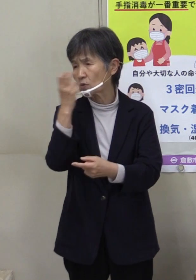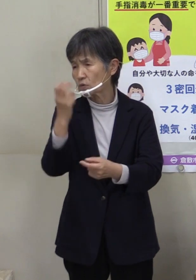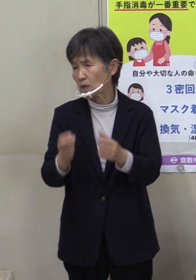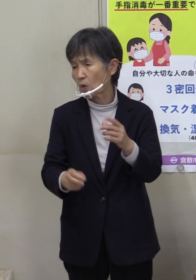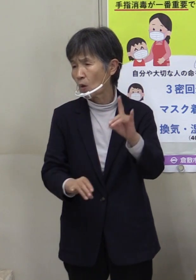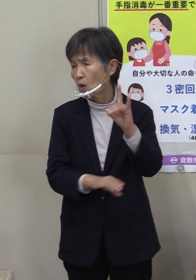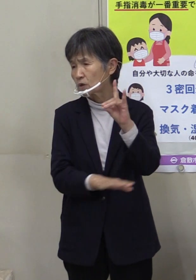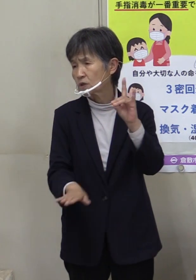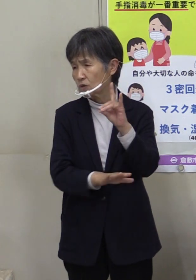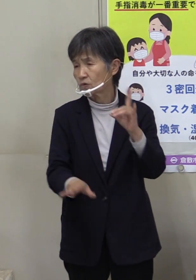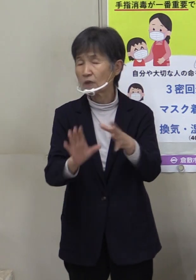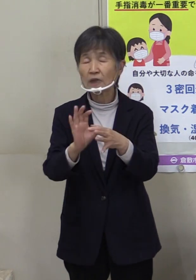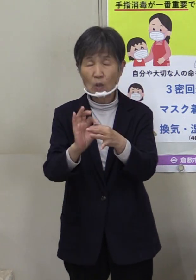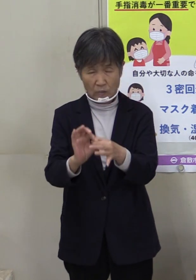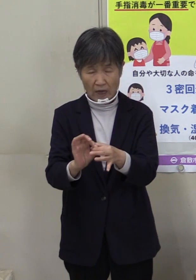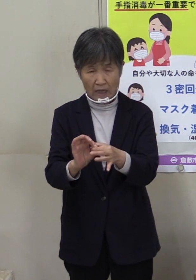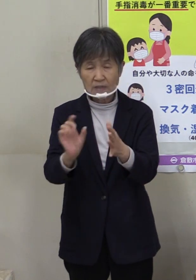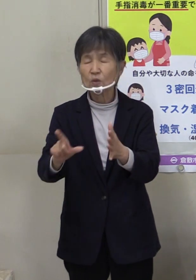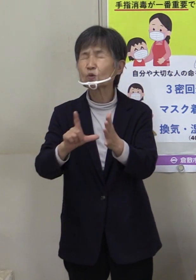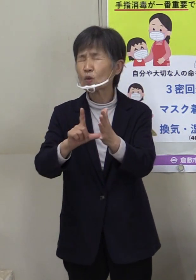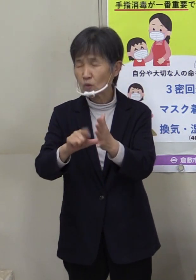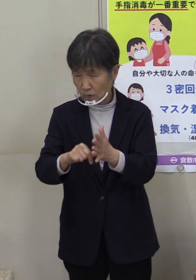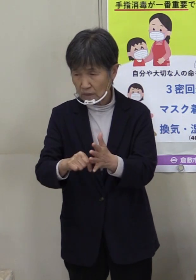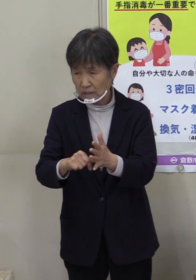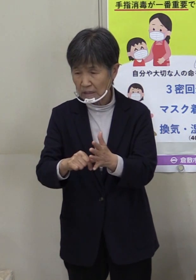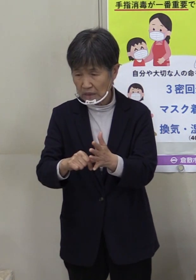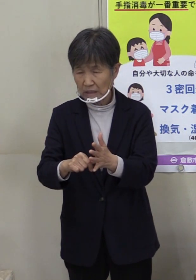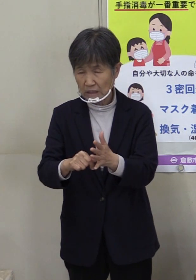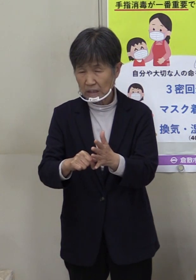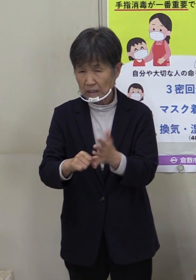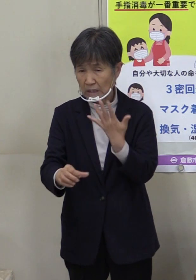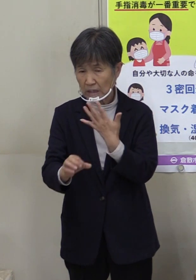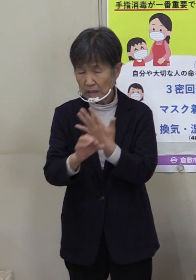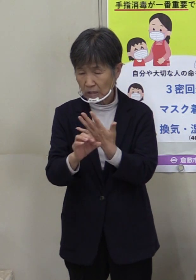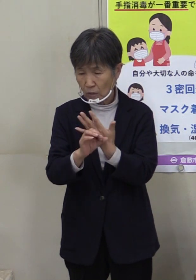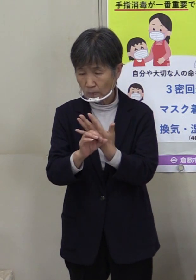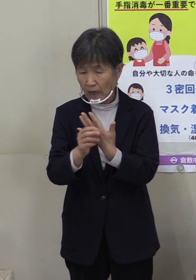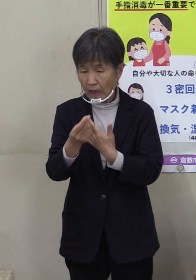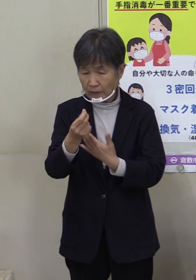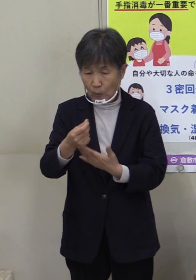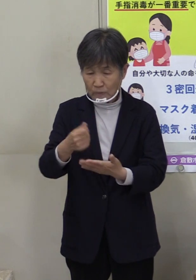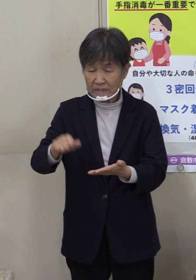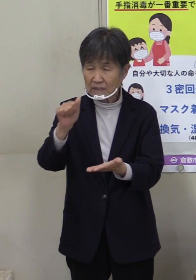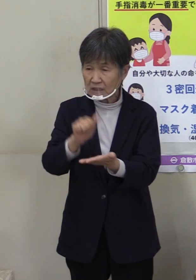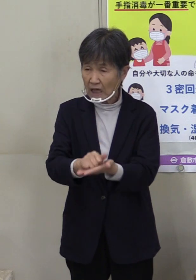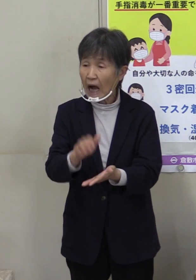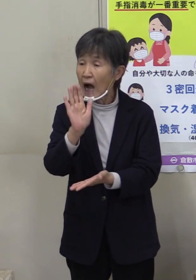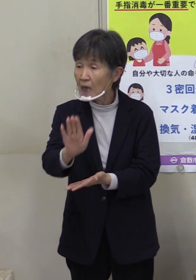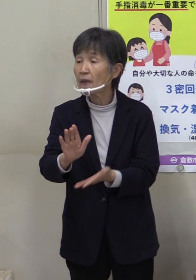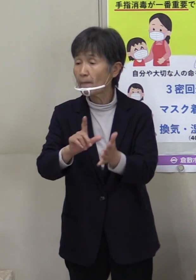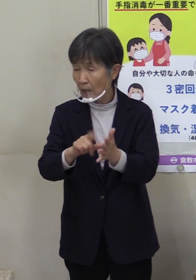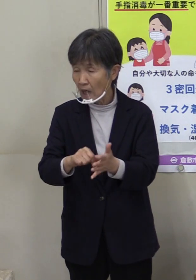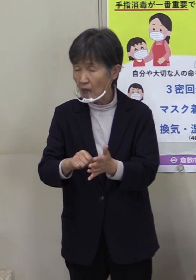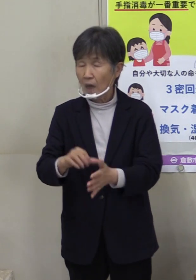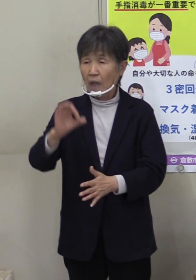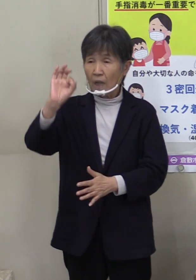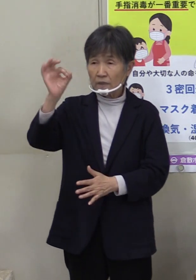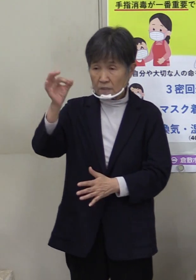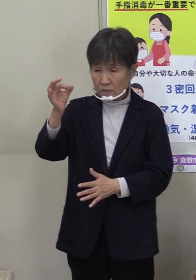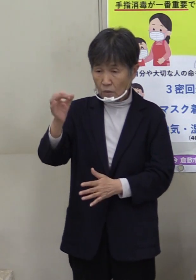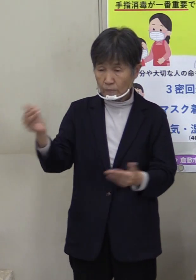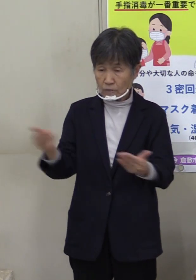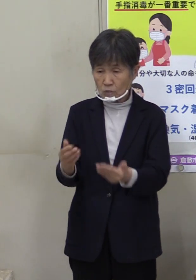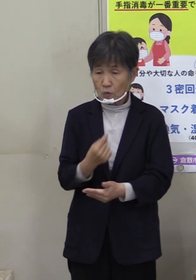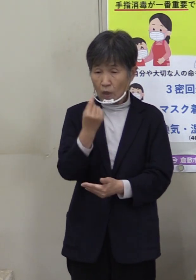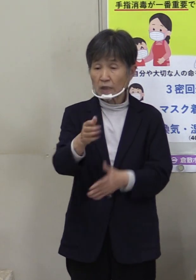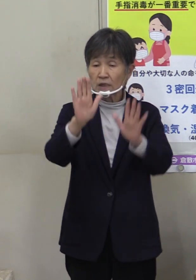準になっておりますので、その時に例えば、土日を挟めば、金曜日に仕事を行って